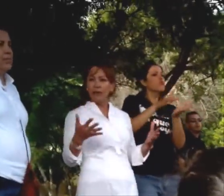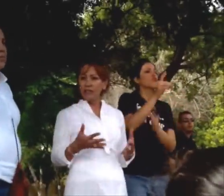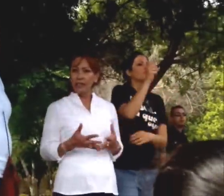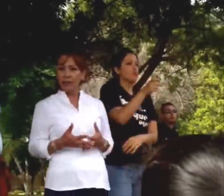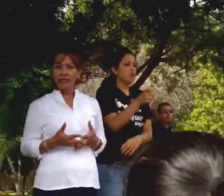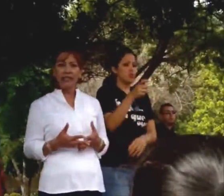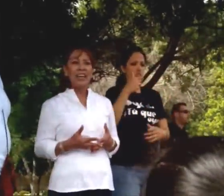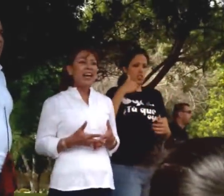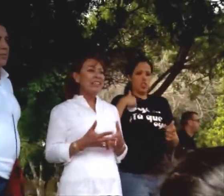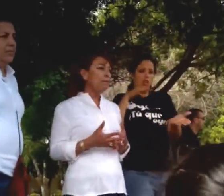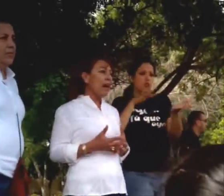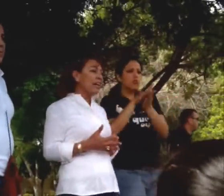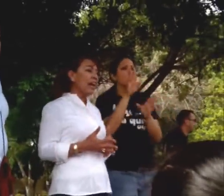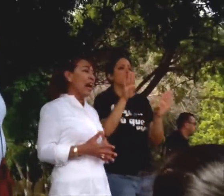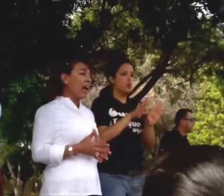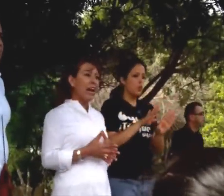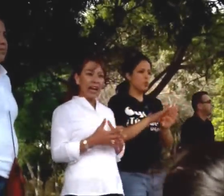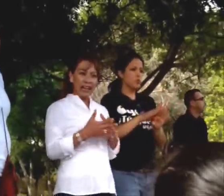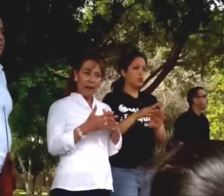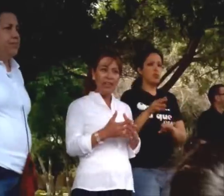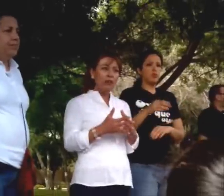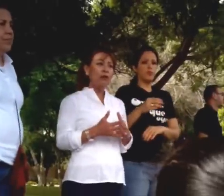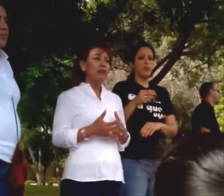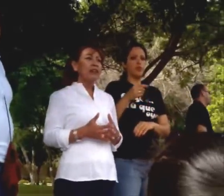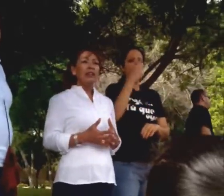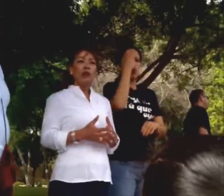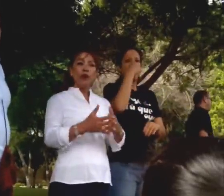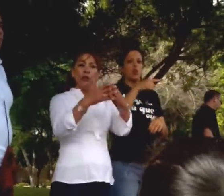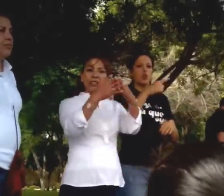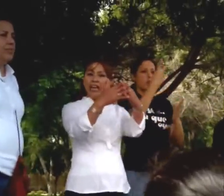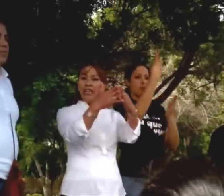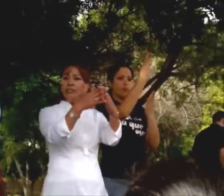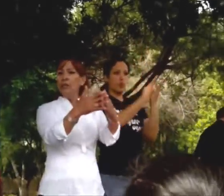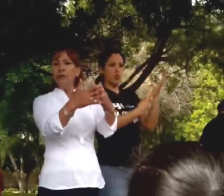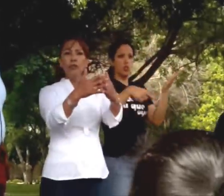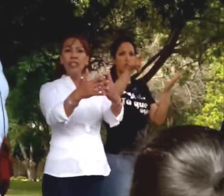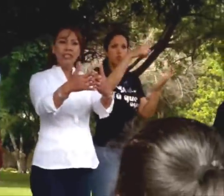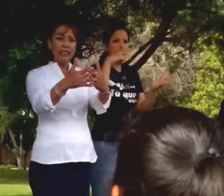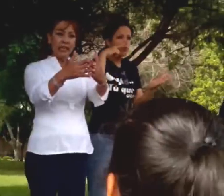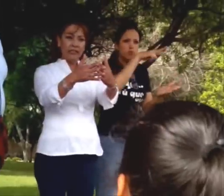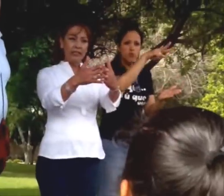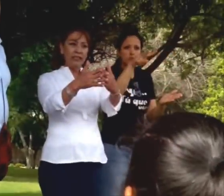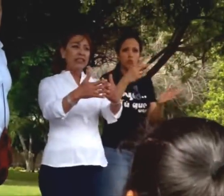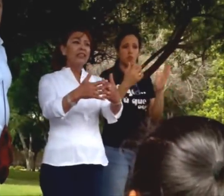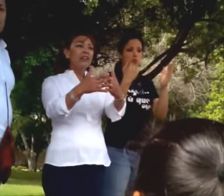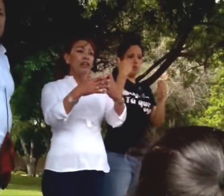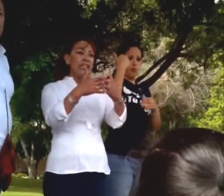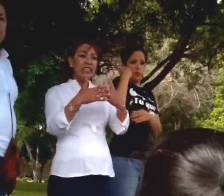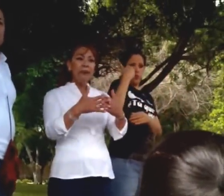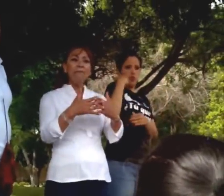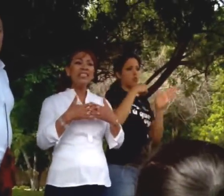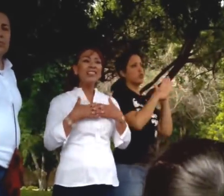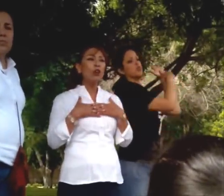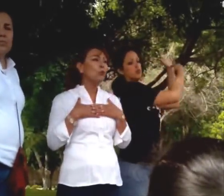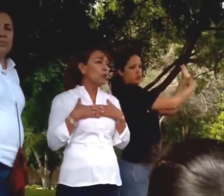les puedo servir? Llevar a Cabildo lo que ustedes mismos solicitan. Lo que